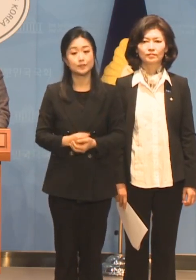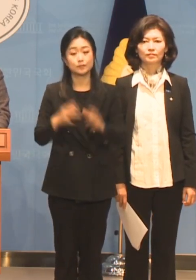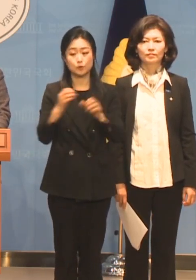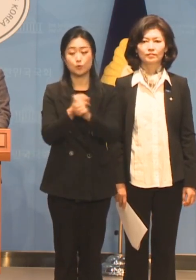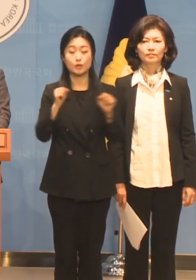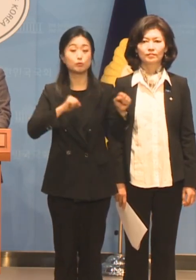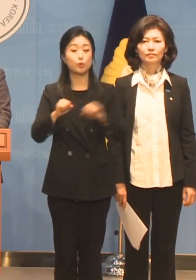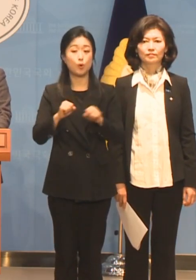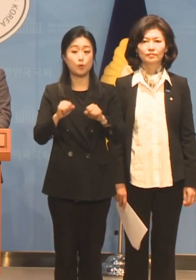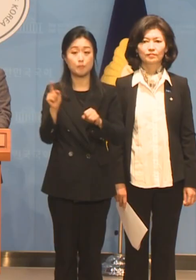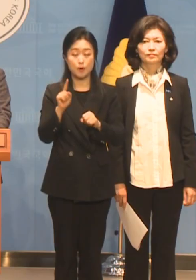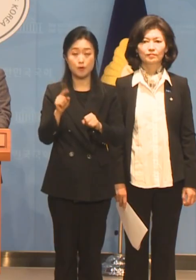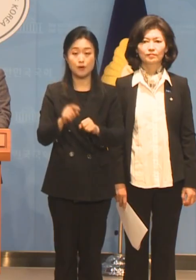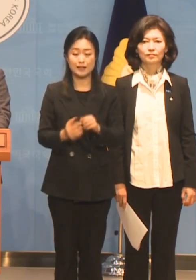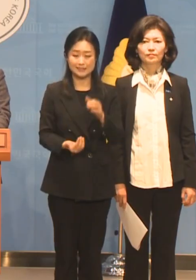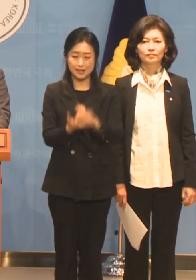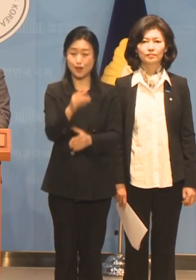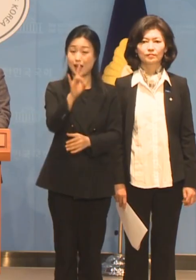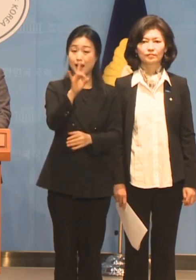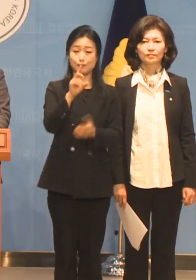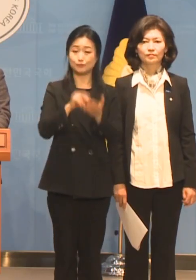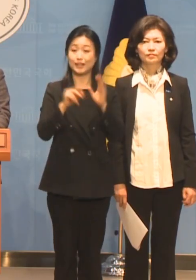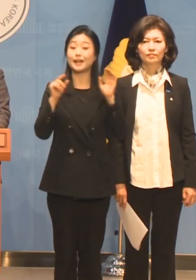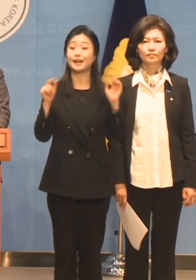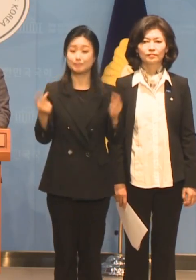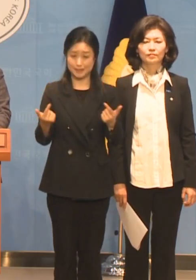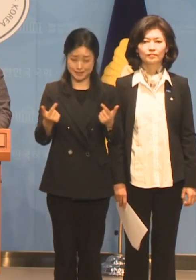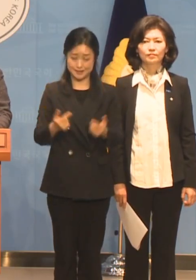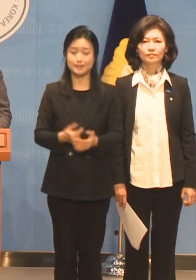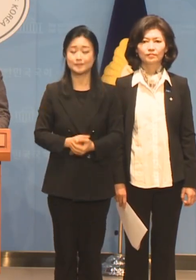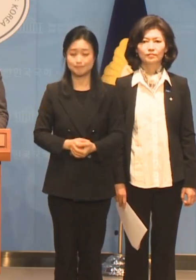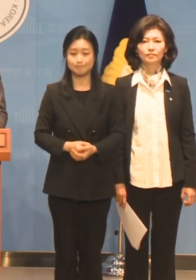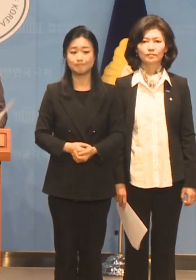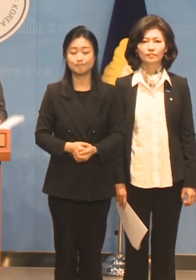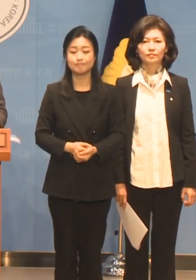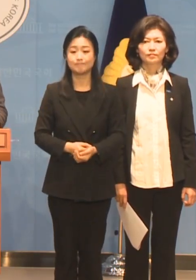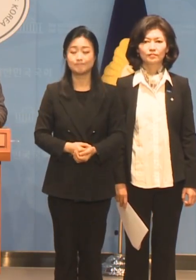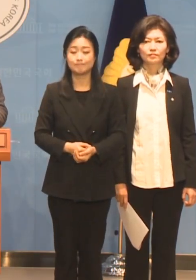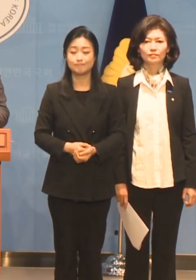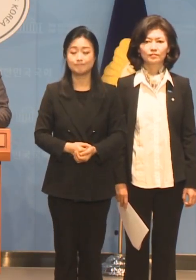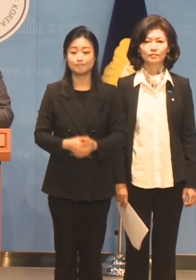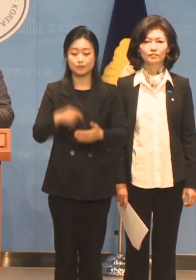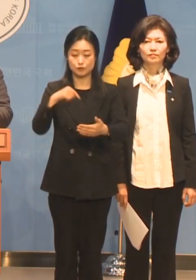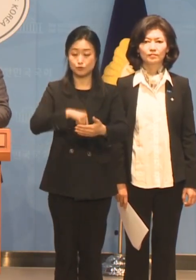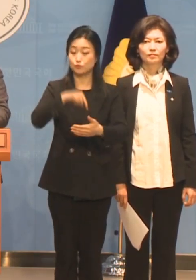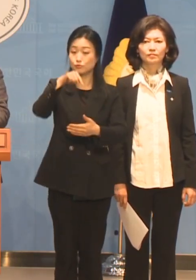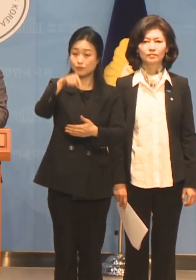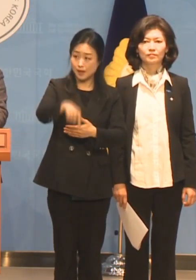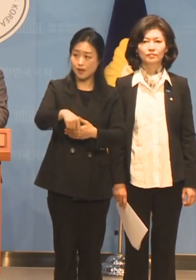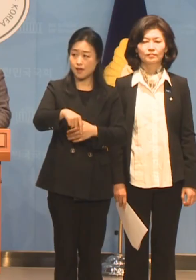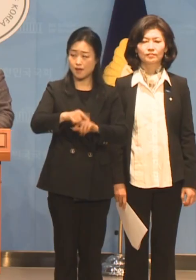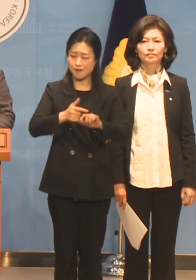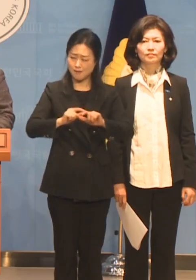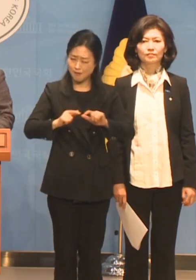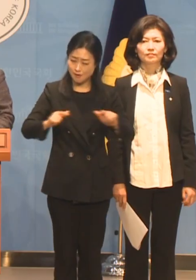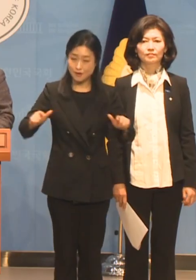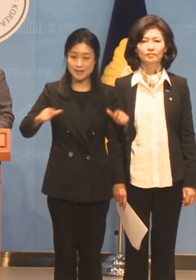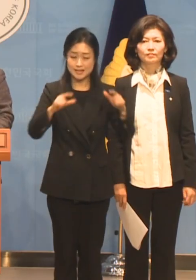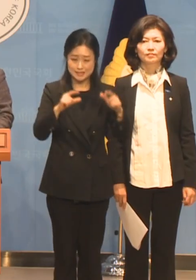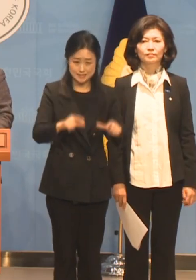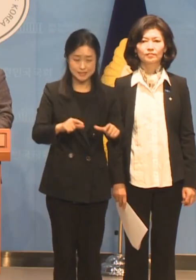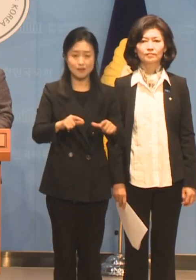독립운동은 단일 사건으로 구성된 것이 아닙니다. 국내외 다양한 지역과